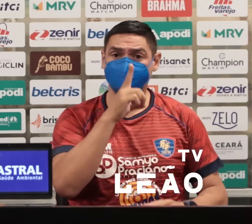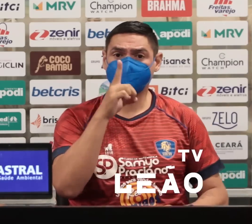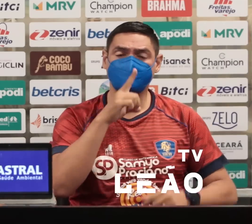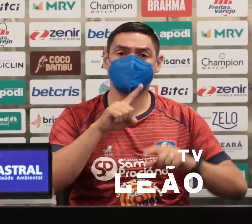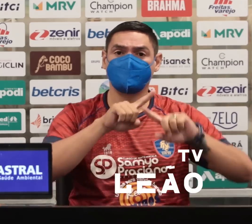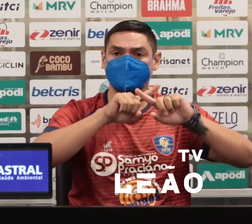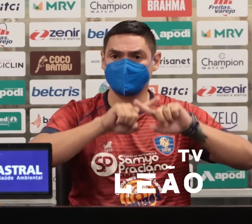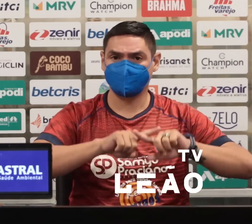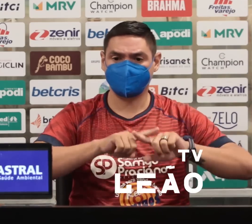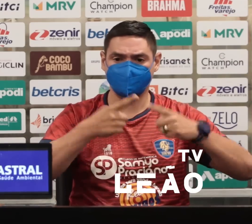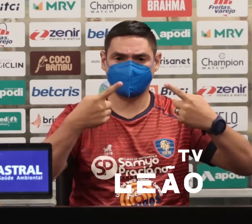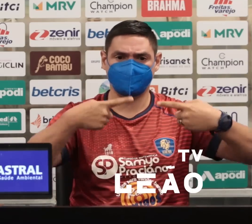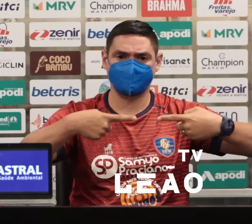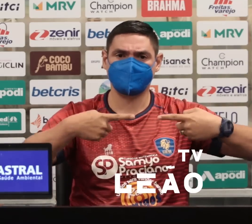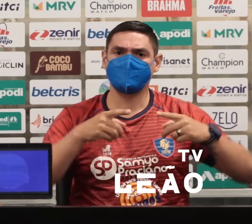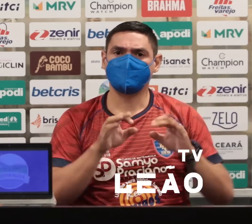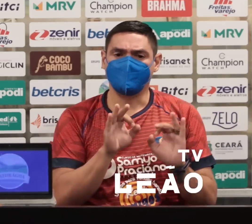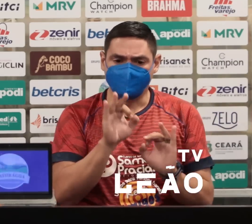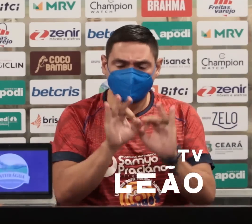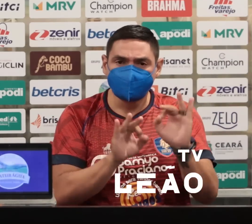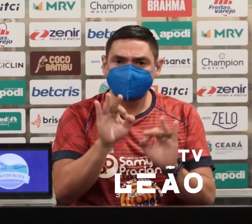o planeamiento